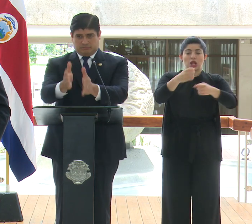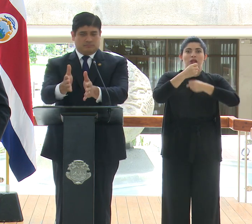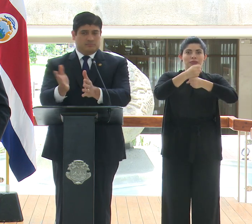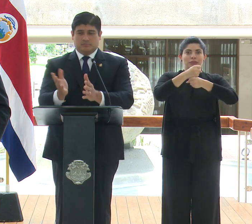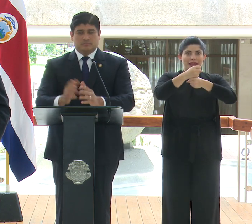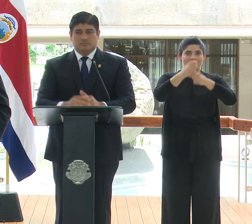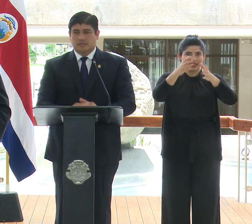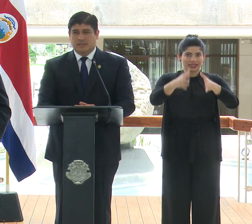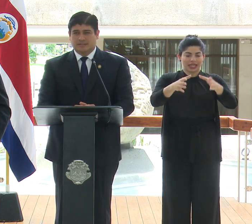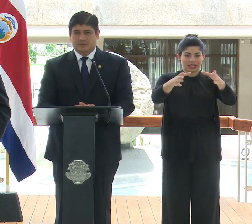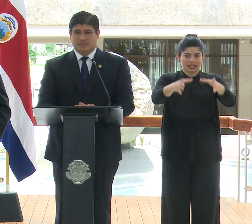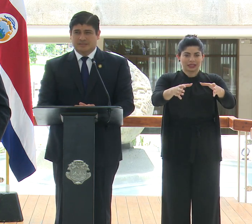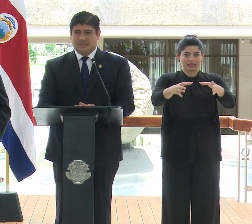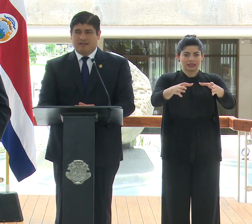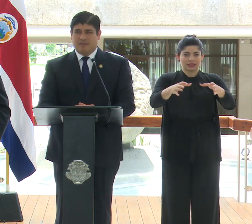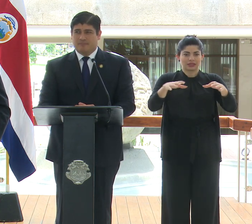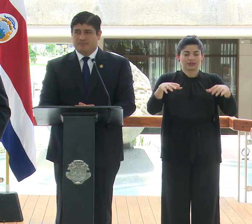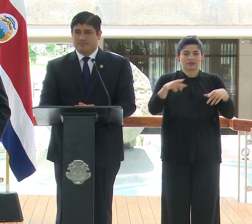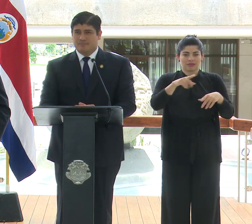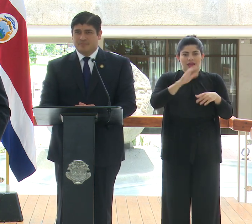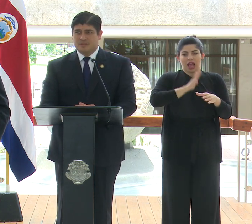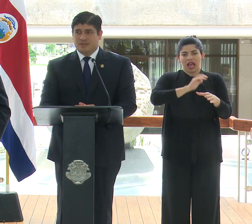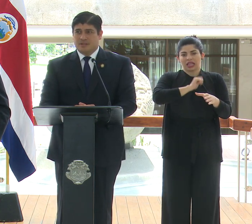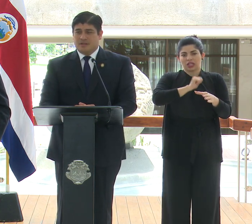manifestantes, en la actitud que se estaba,